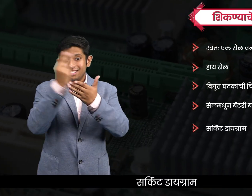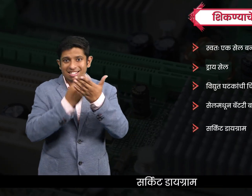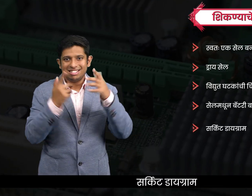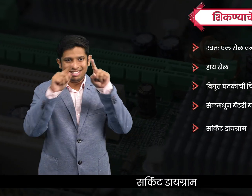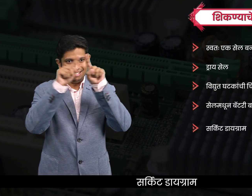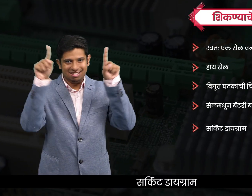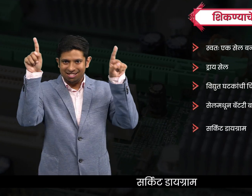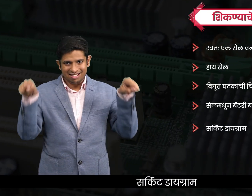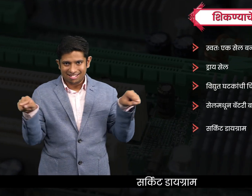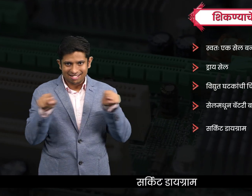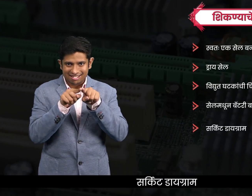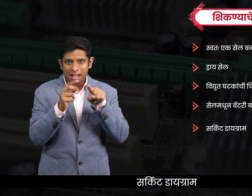सर्किट डायग्राम्स,